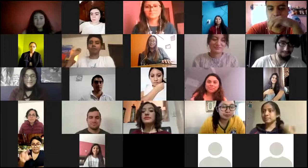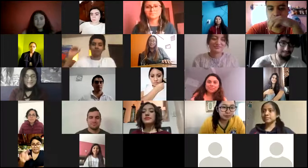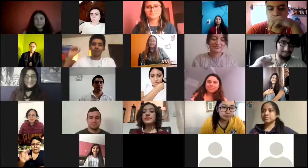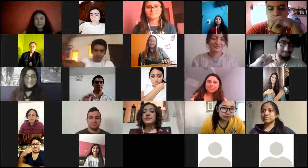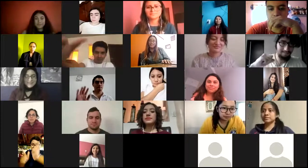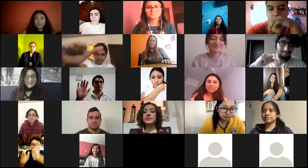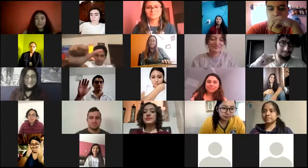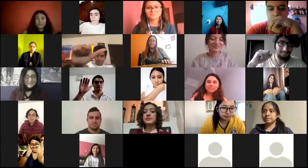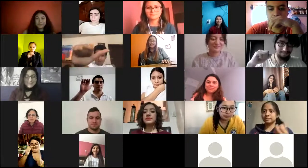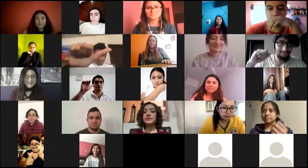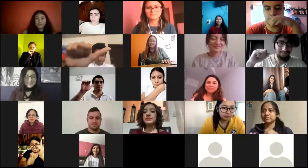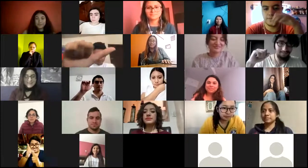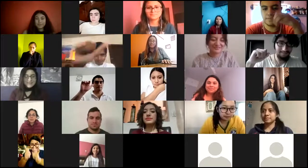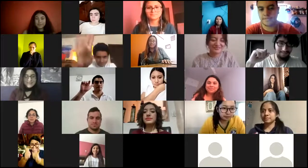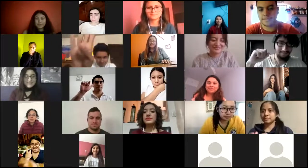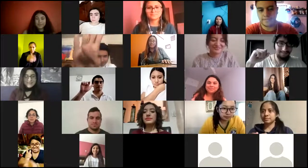Ok.